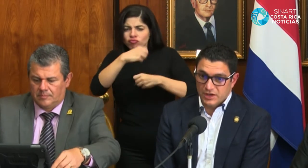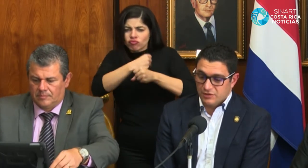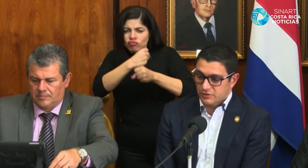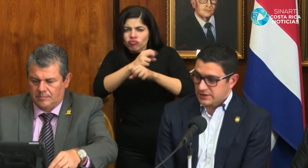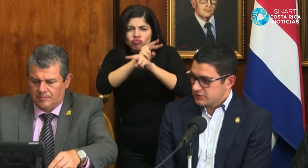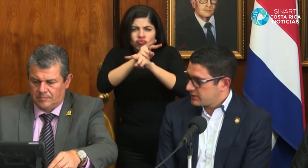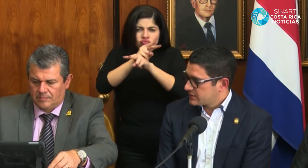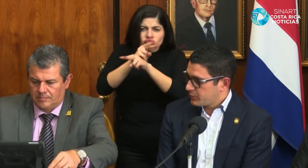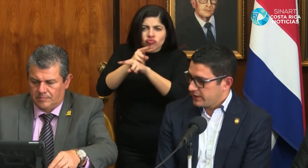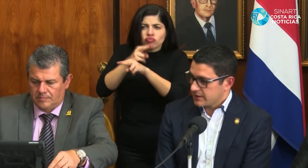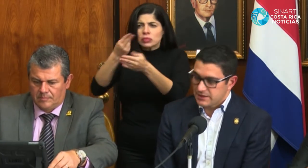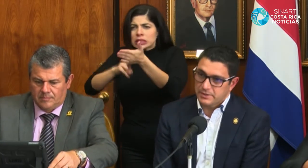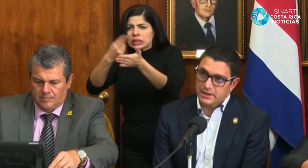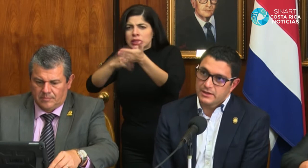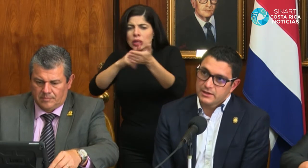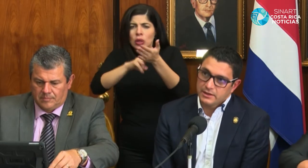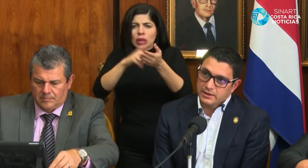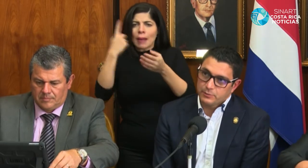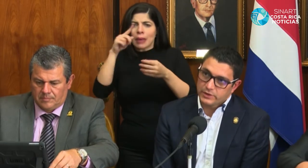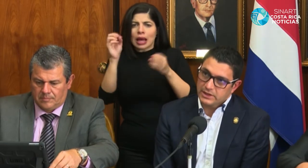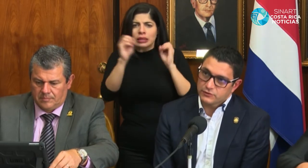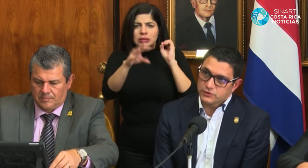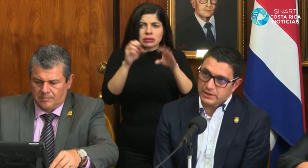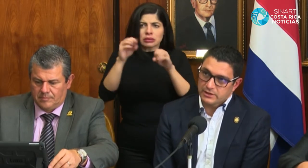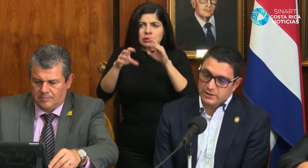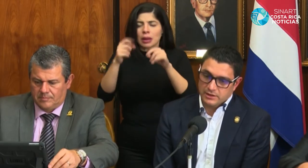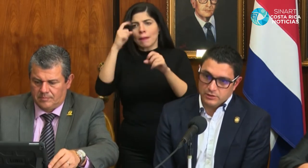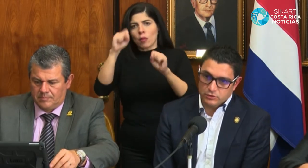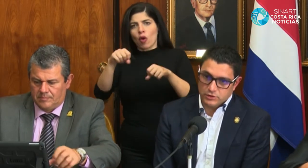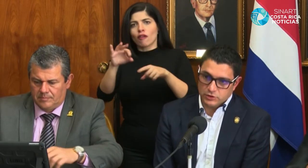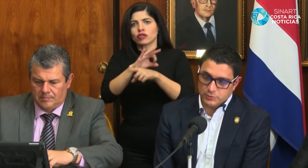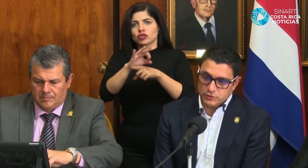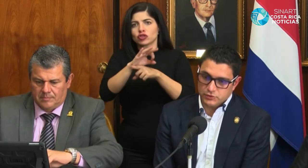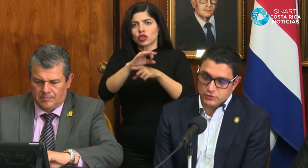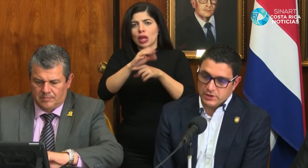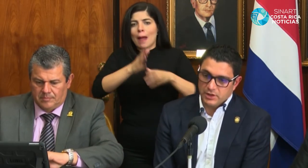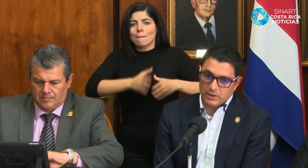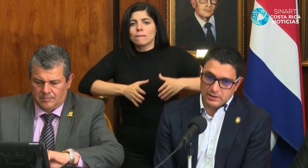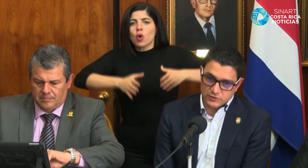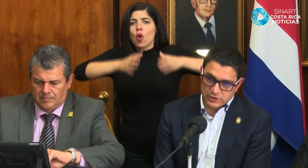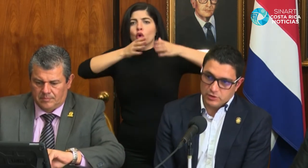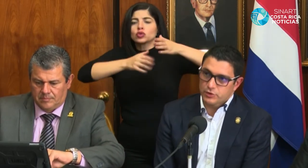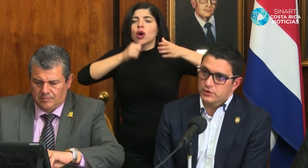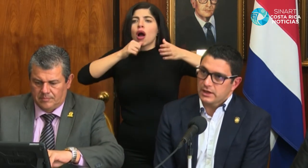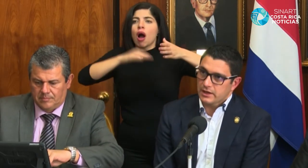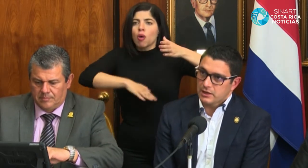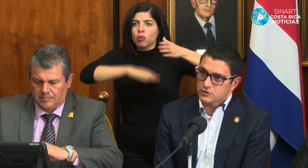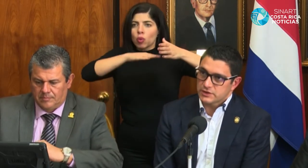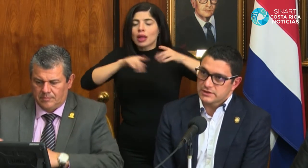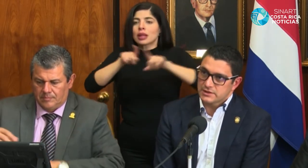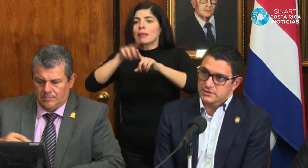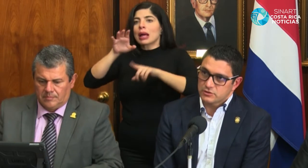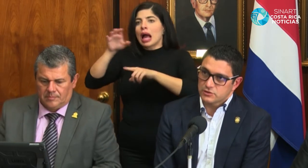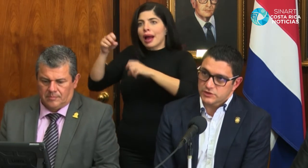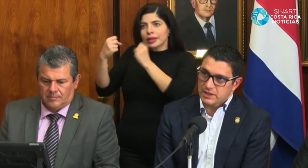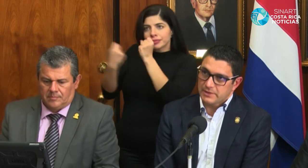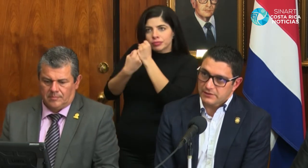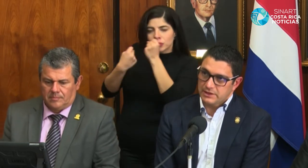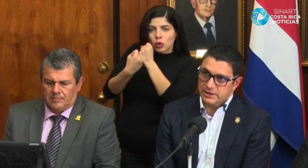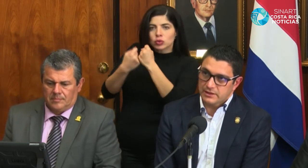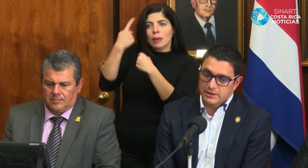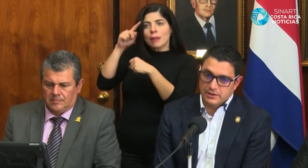las contrataciones que se puedan hacer para poner a funcionar algunos de los pozos. Igual hemos tenido apoyo de la Caja Costarricense de Seguro